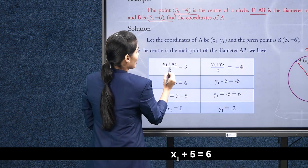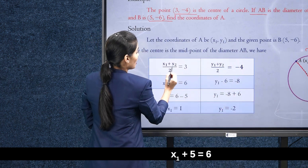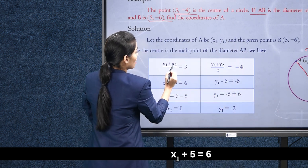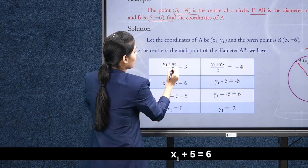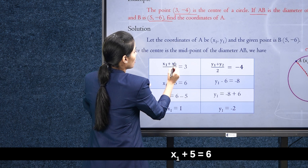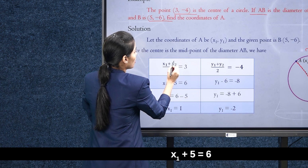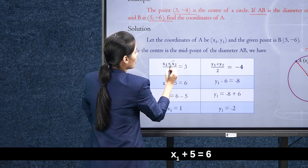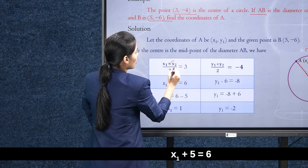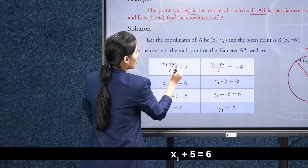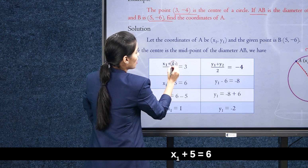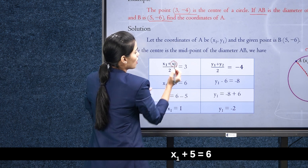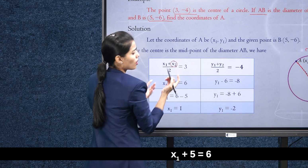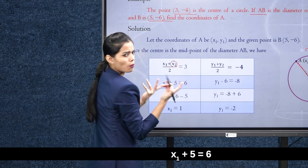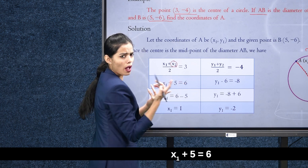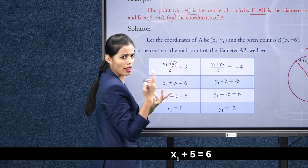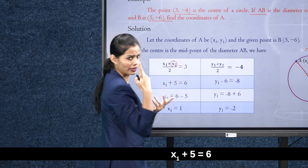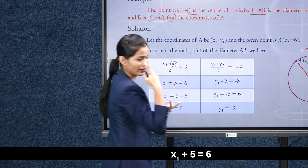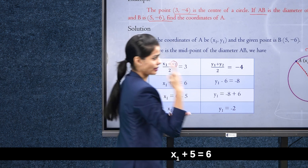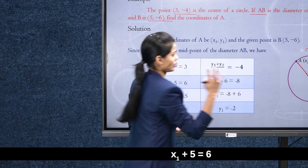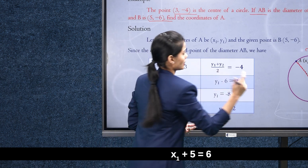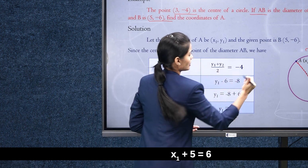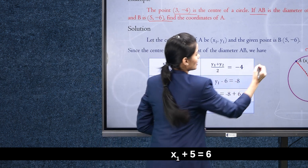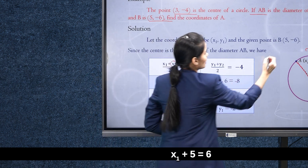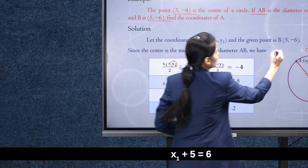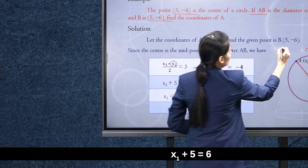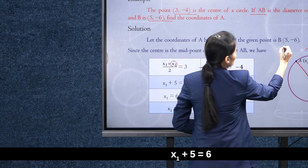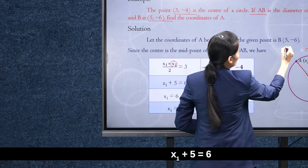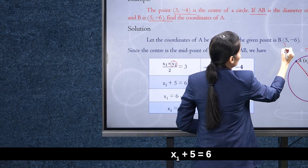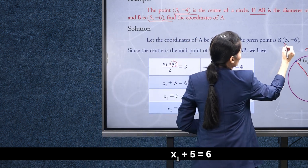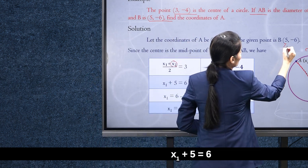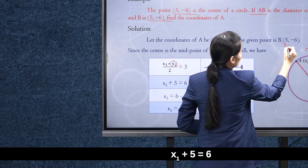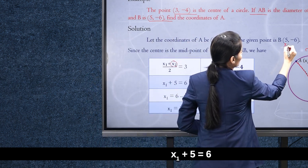x1 plus 5 is equal to 6.